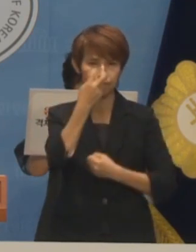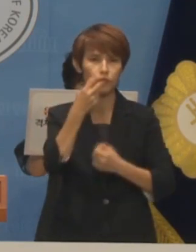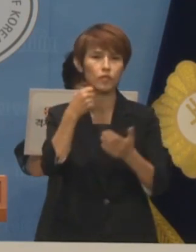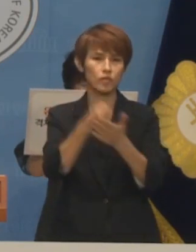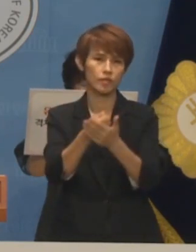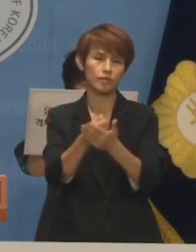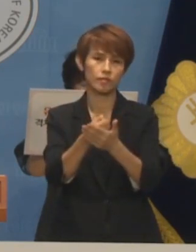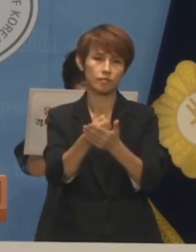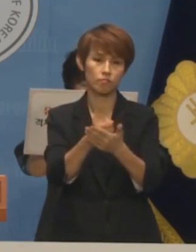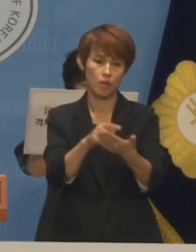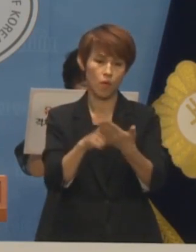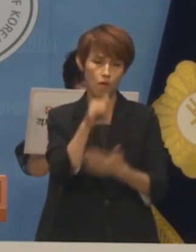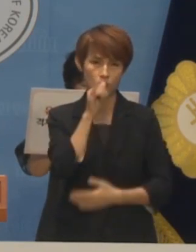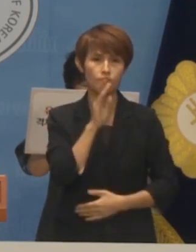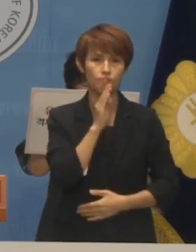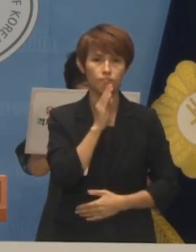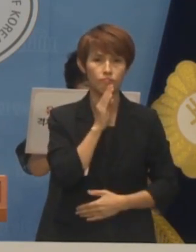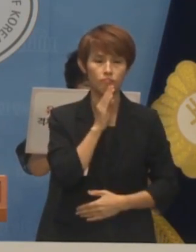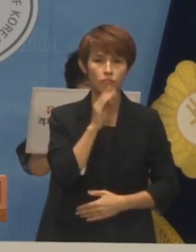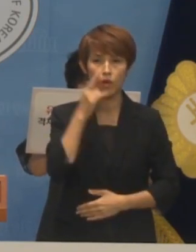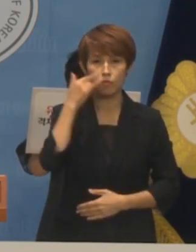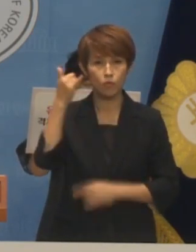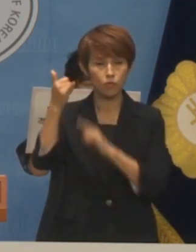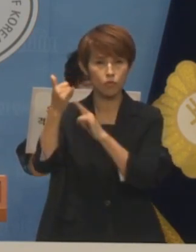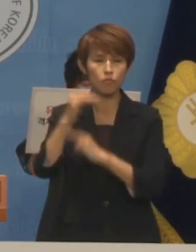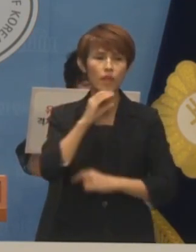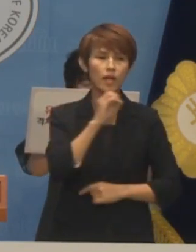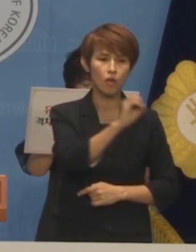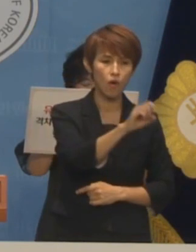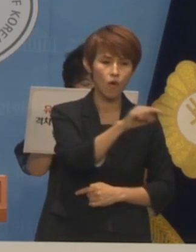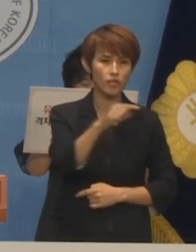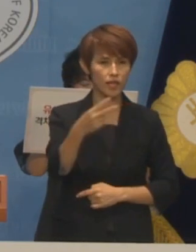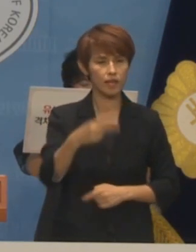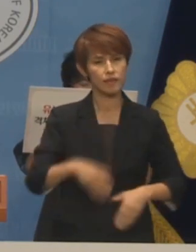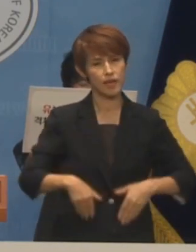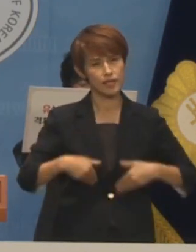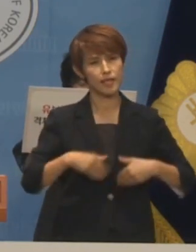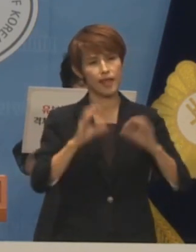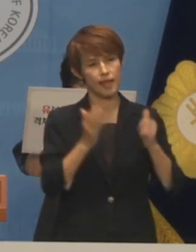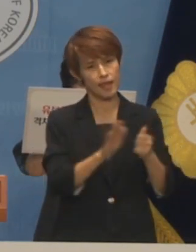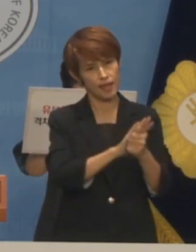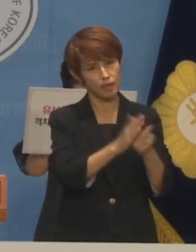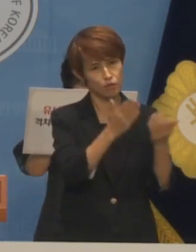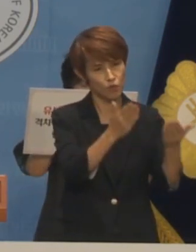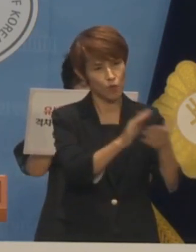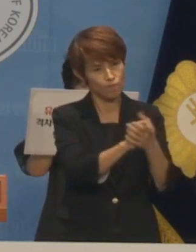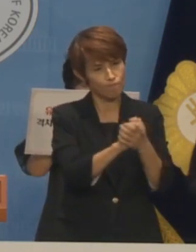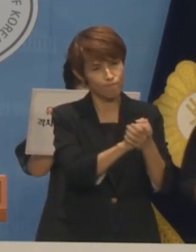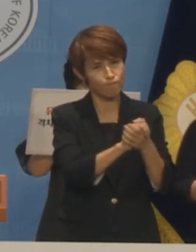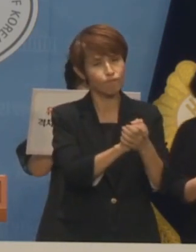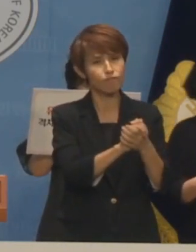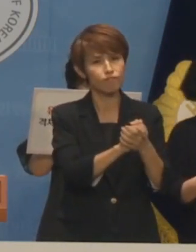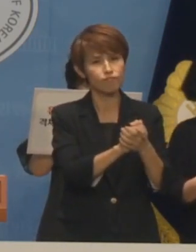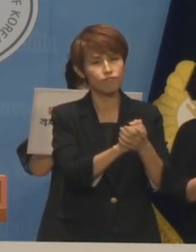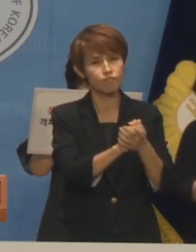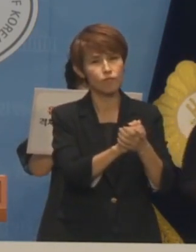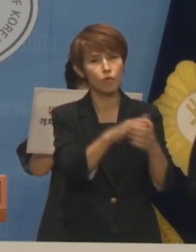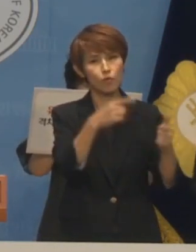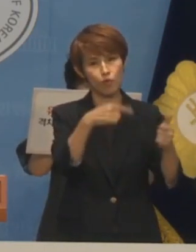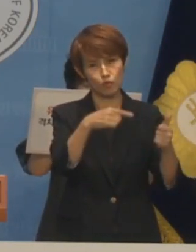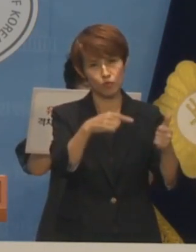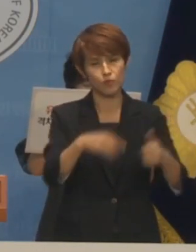결정할 것으로 나와 있으나 부모들도 0~2세는 따뜻한 보육과 애착을 높이는 양질의 영아